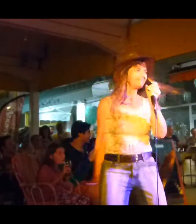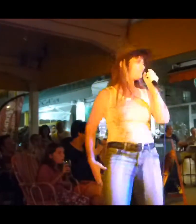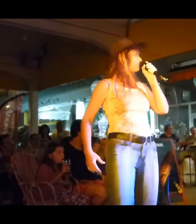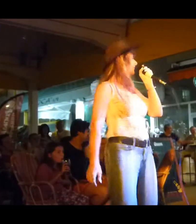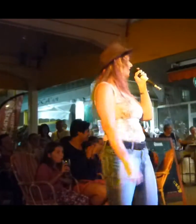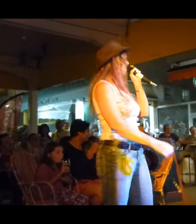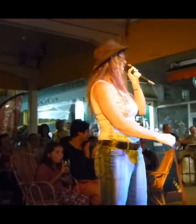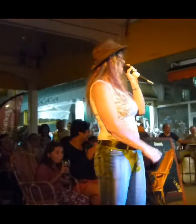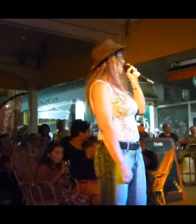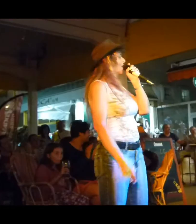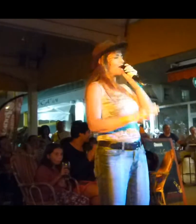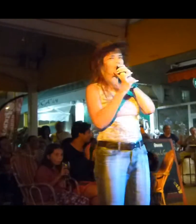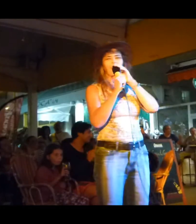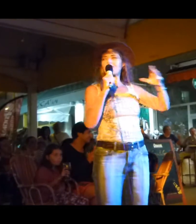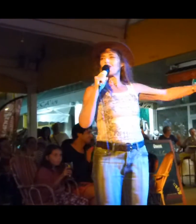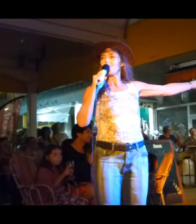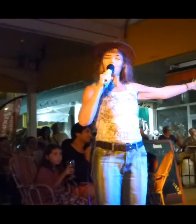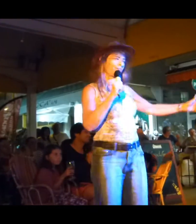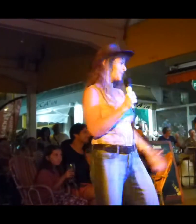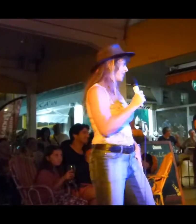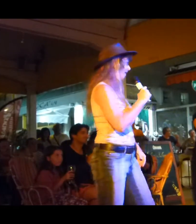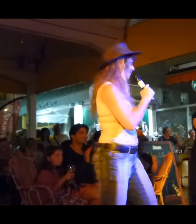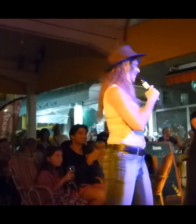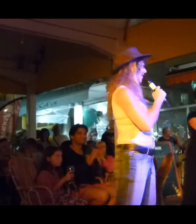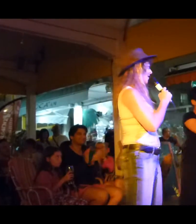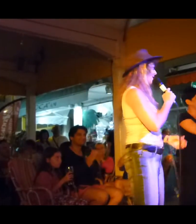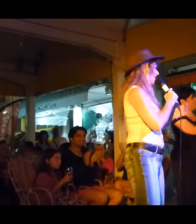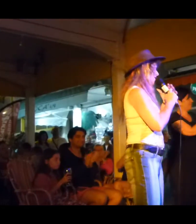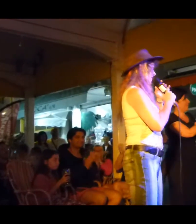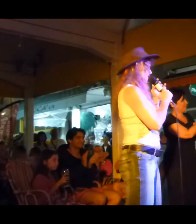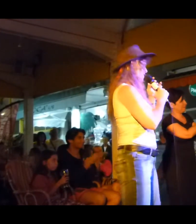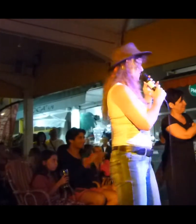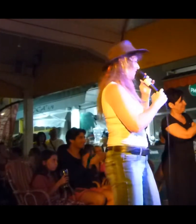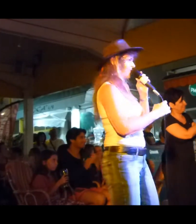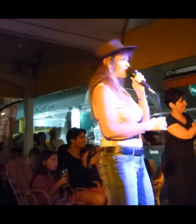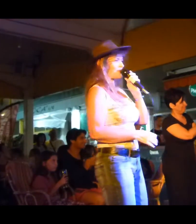Christian. Petit musical personnel à ma communauté.